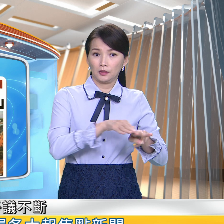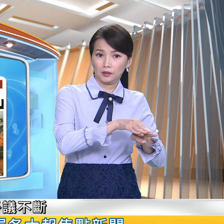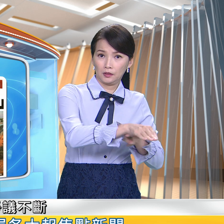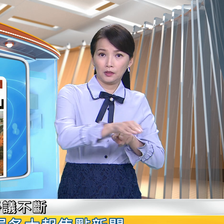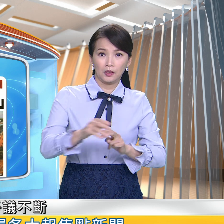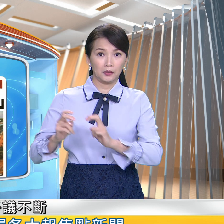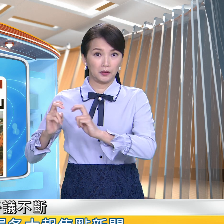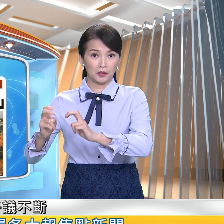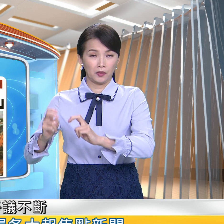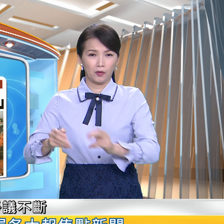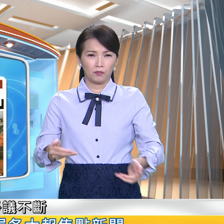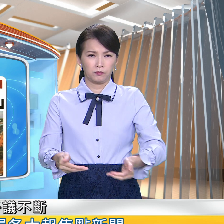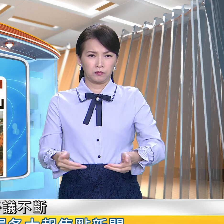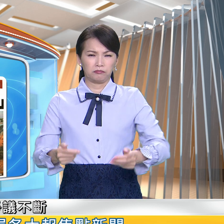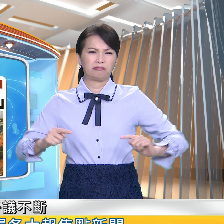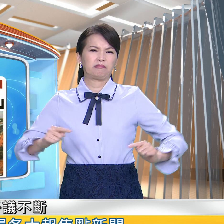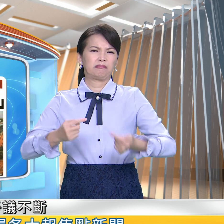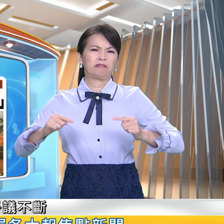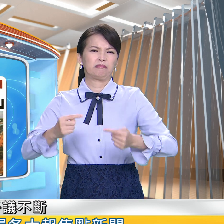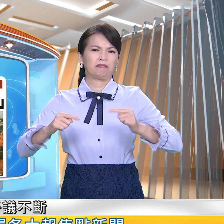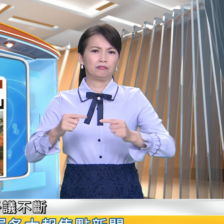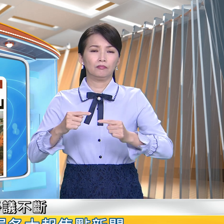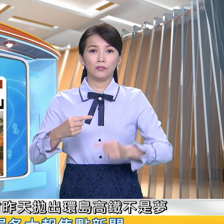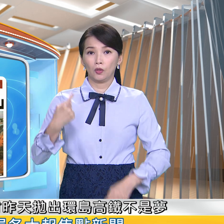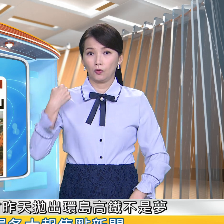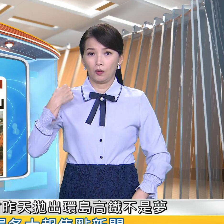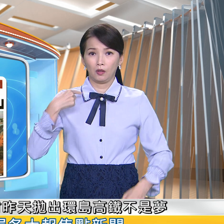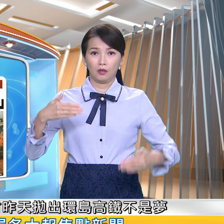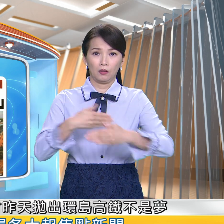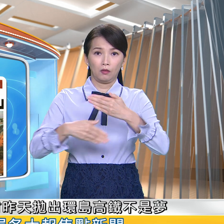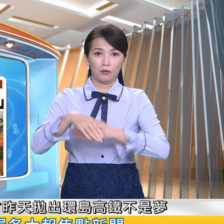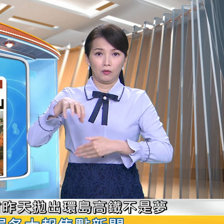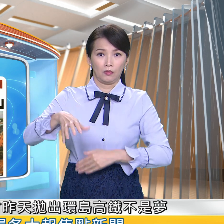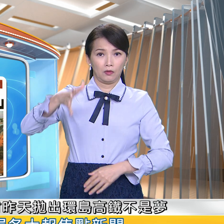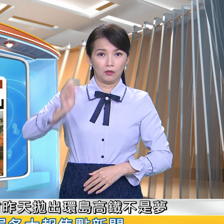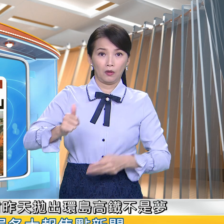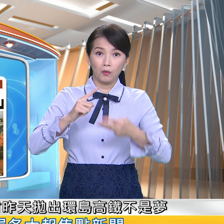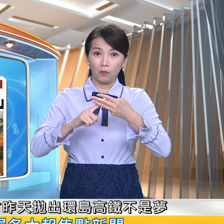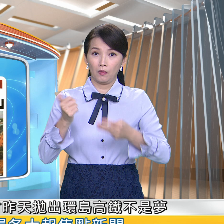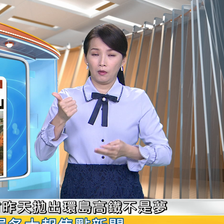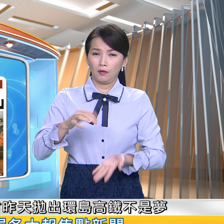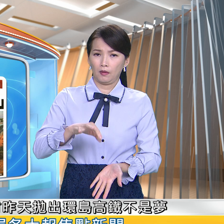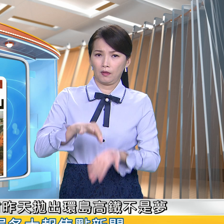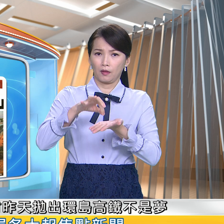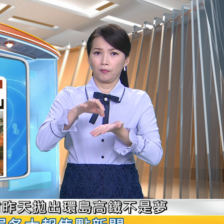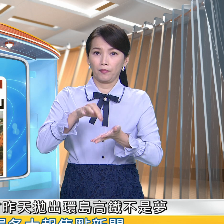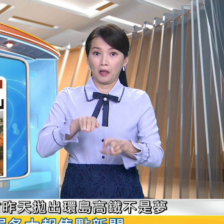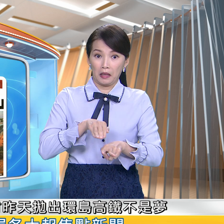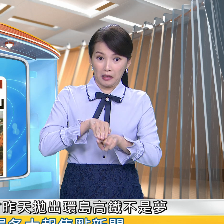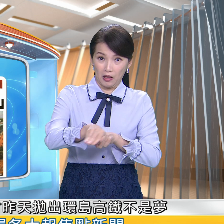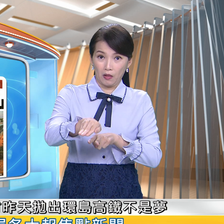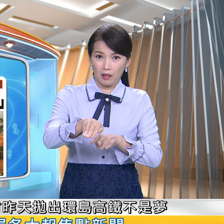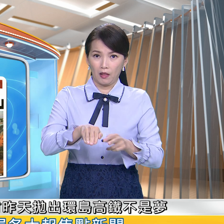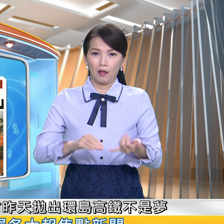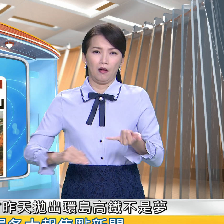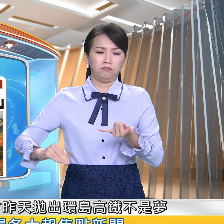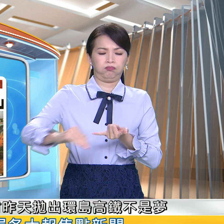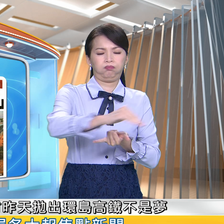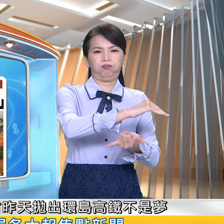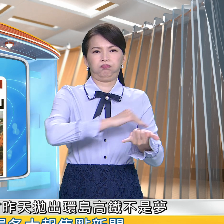轨道建设近期争议不断，交通部长王国材昨天抛出环岛高铁不是